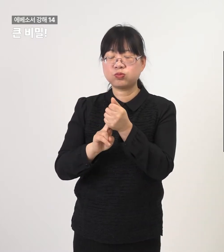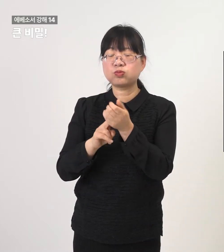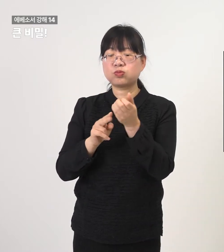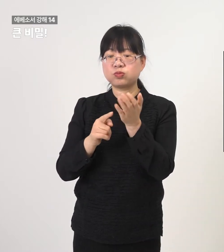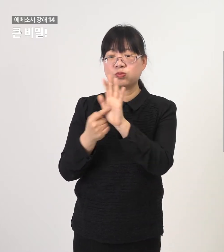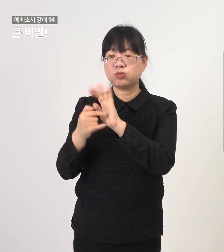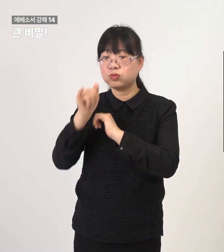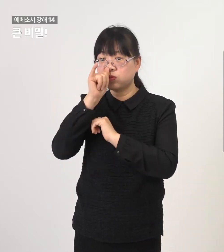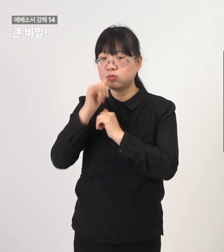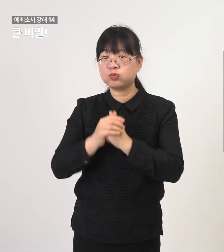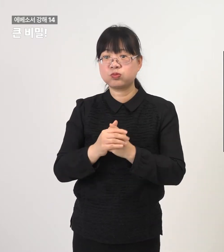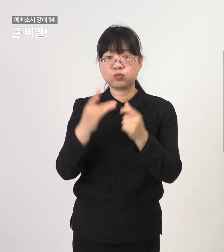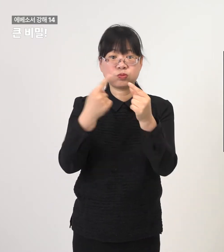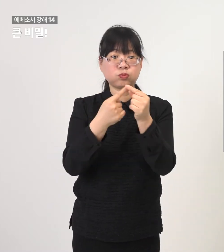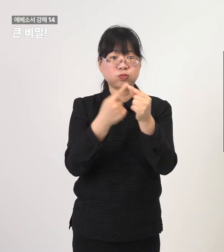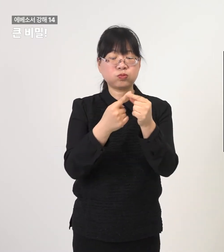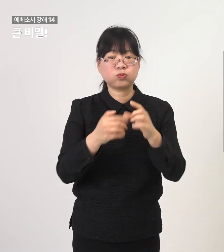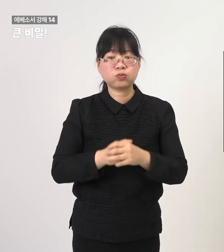첫째는